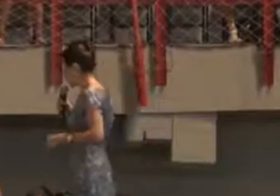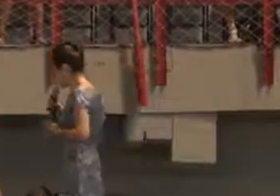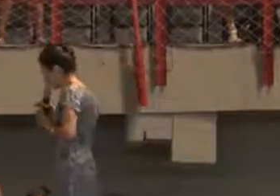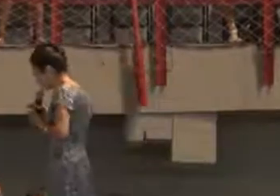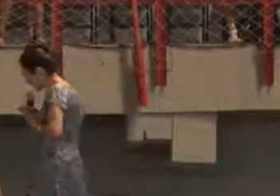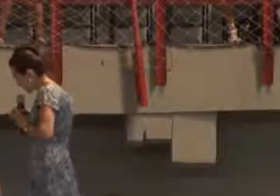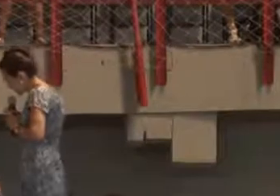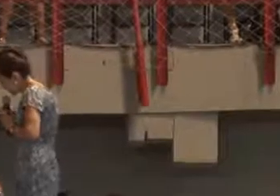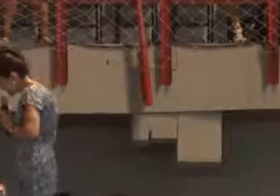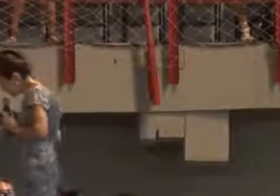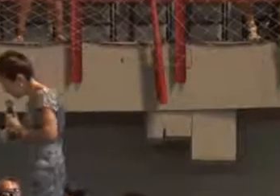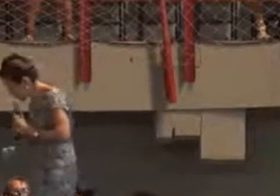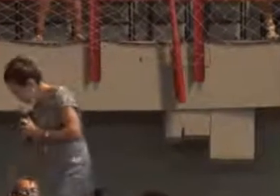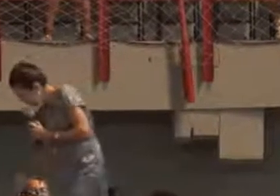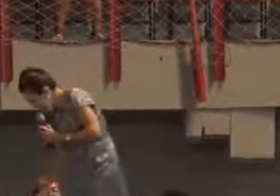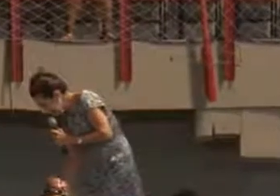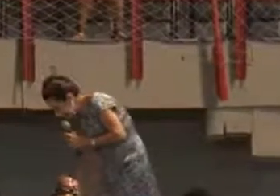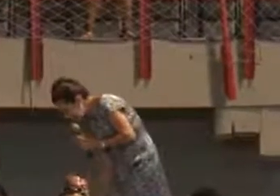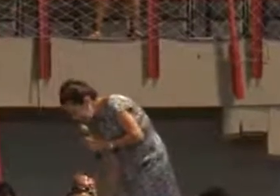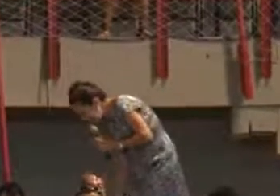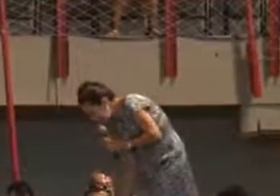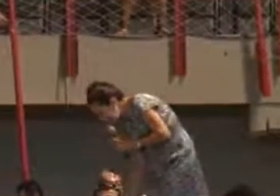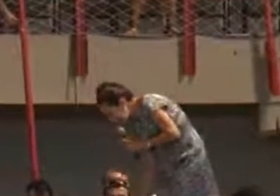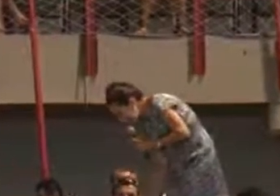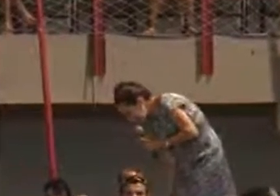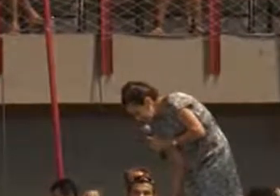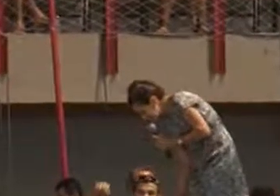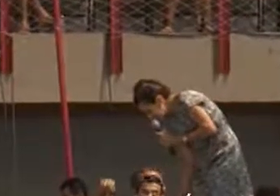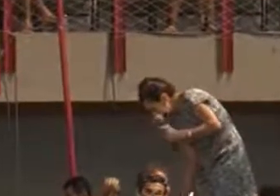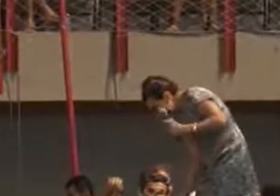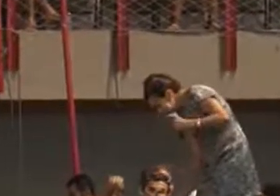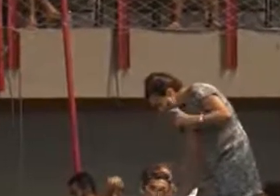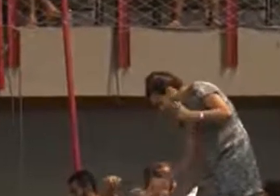Volney. Sim.